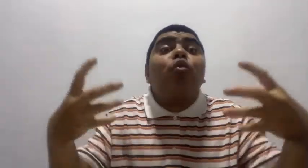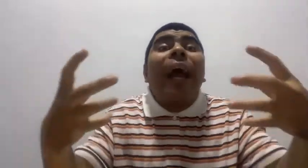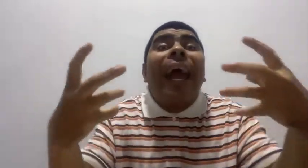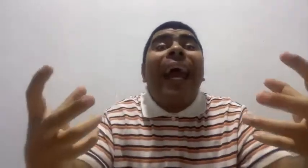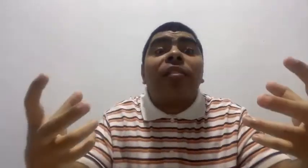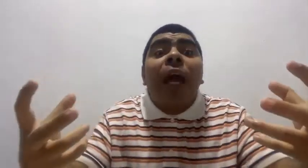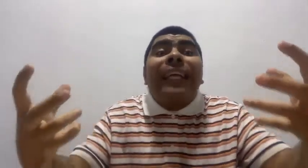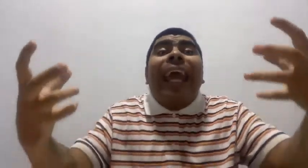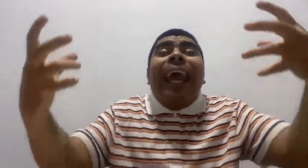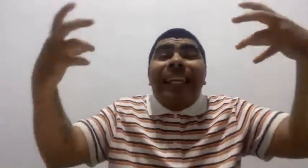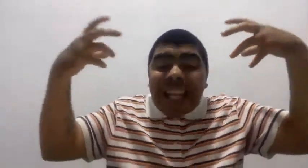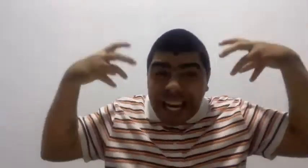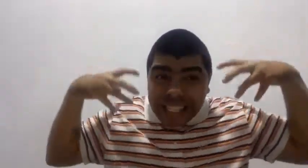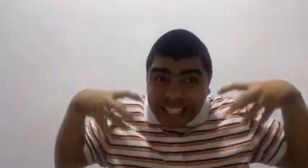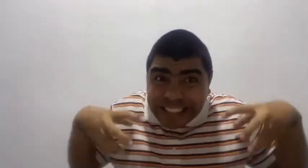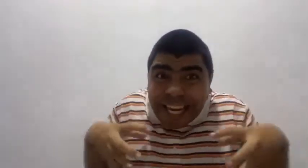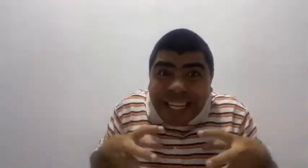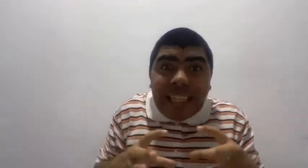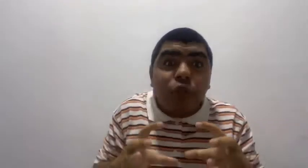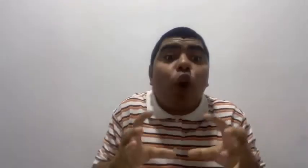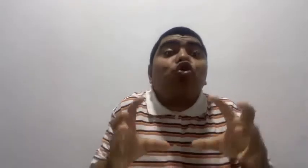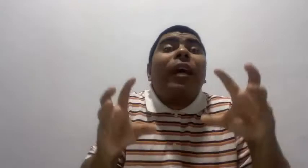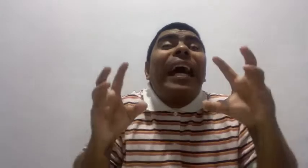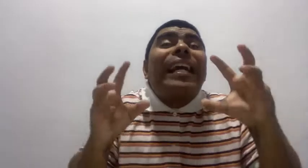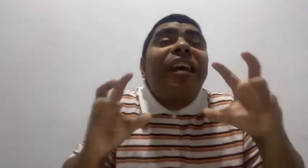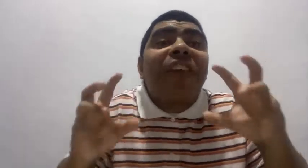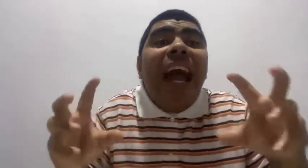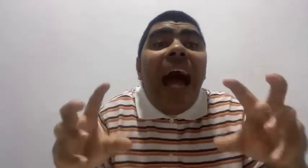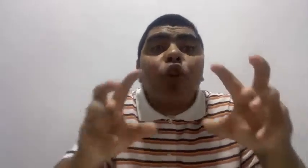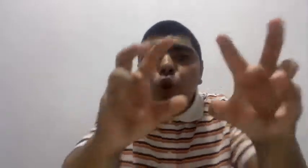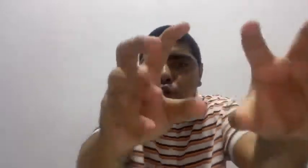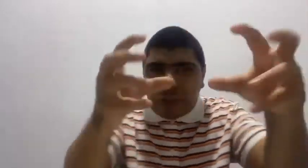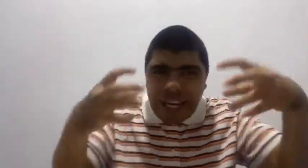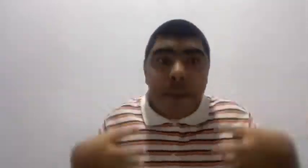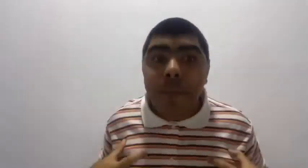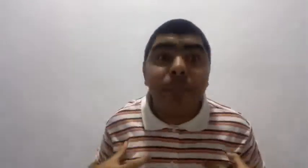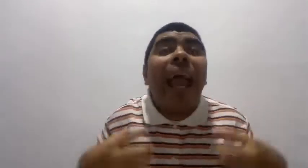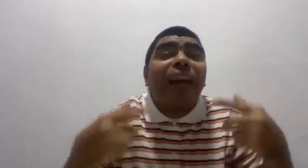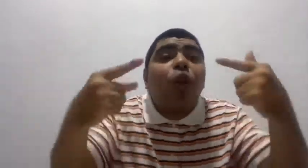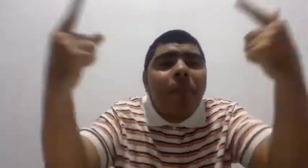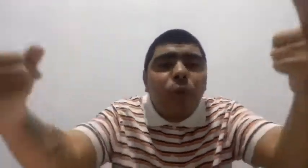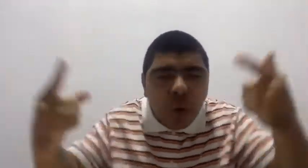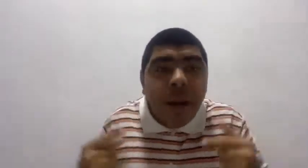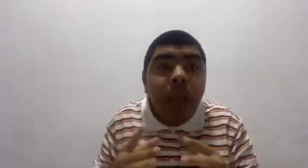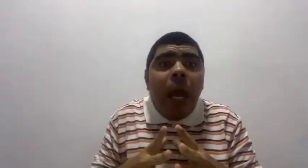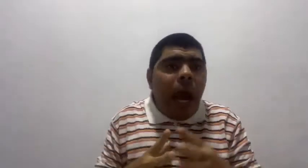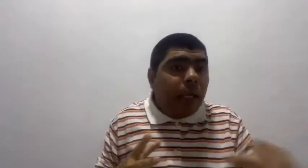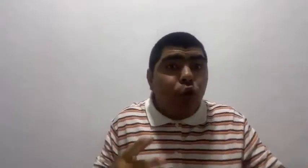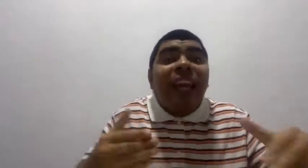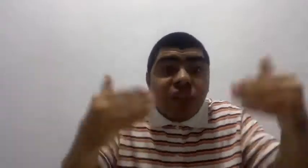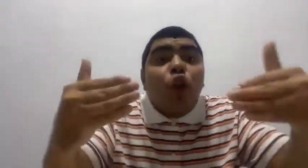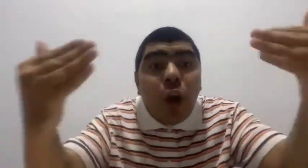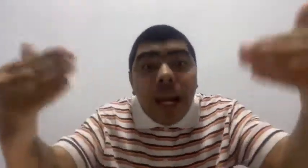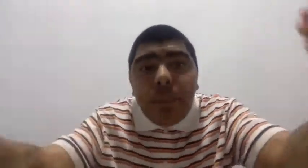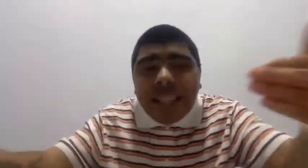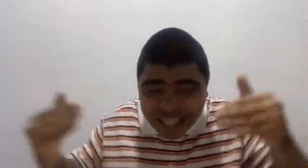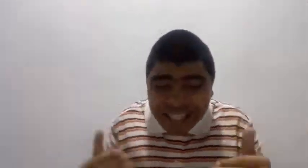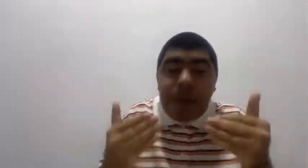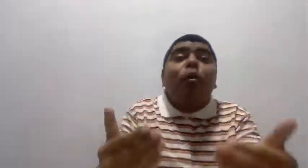Madurez es que el carácter de Cristo sea reflejado en usted y en mí. Eso es madurez. Aleluya. Y eso es lo que el Padre quiere. Por eso